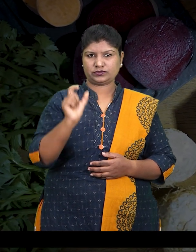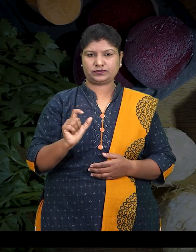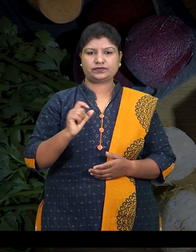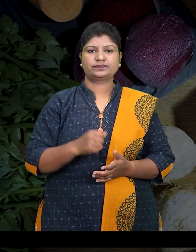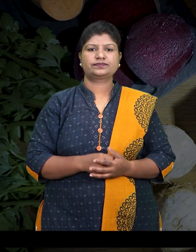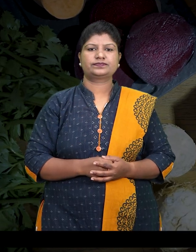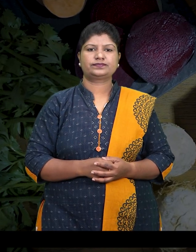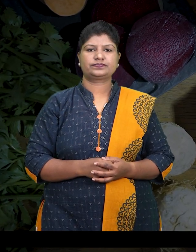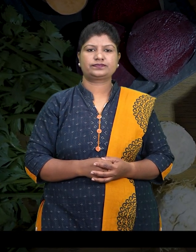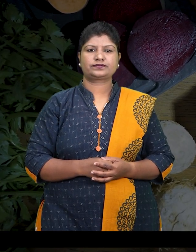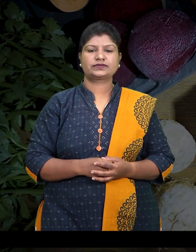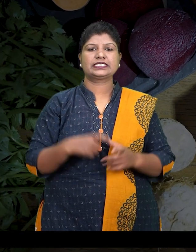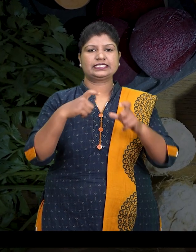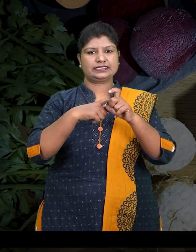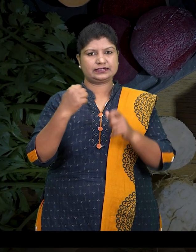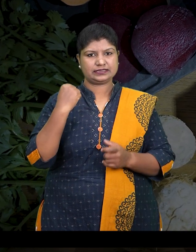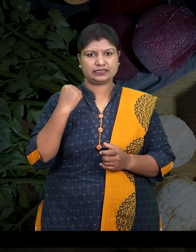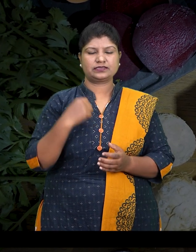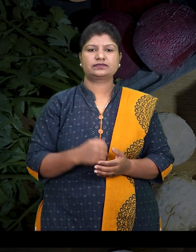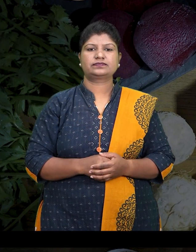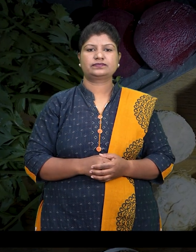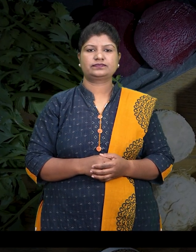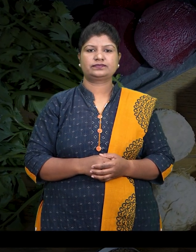मुख्य शब्द: ऊर्जा,